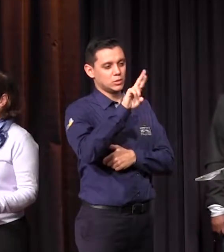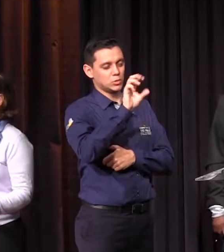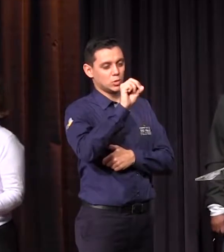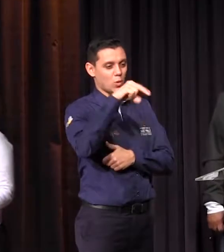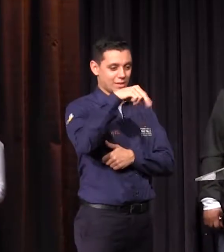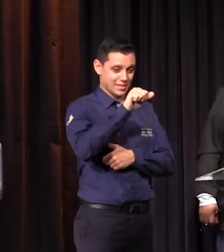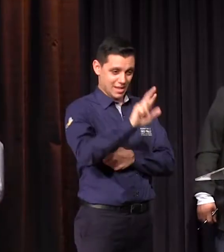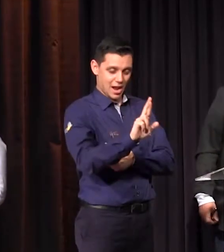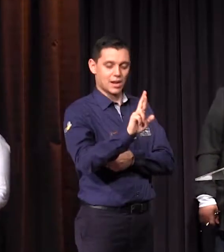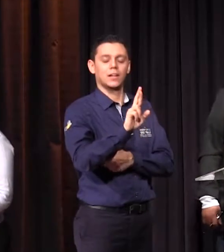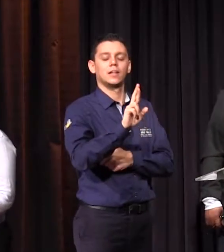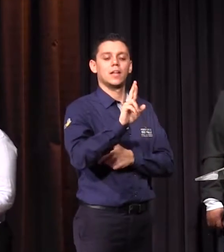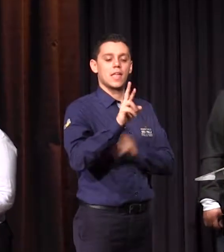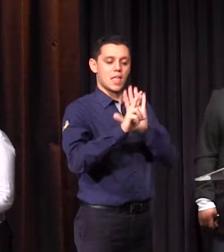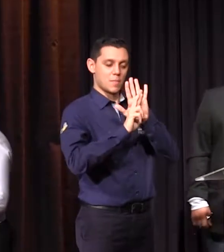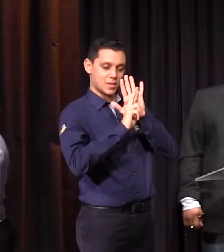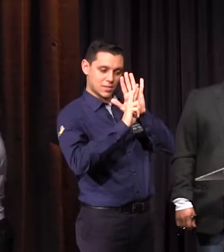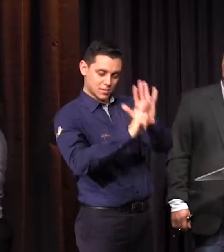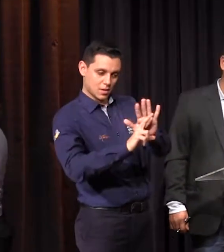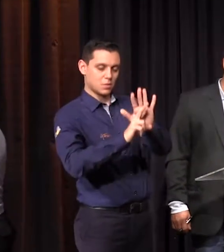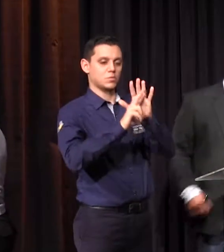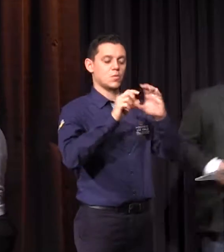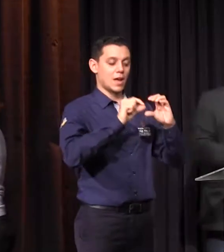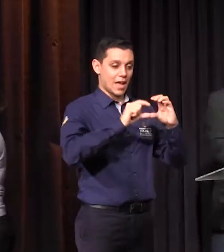representando cresce regional da pm